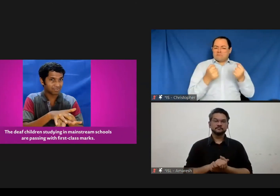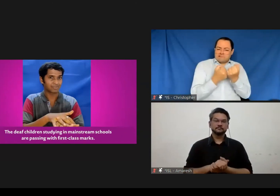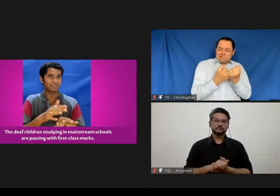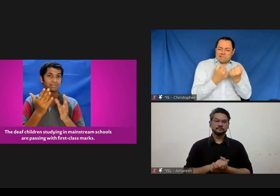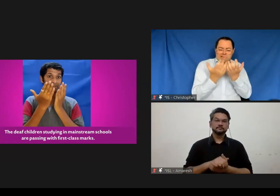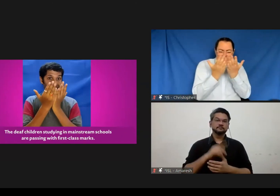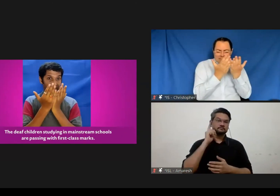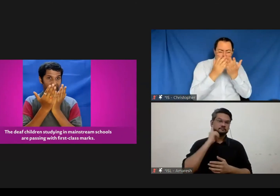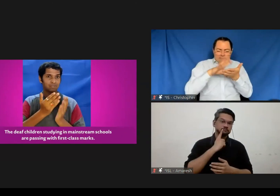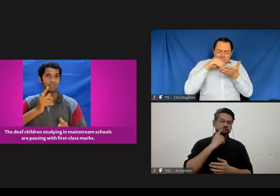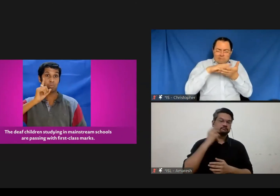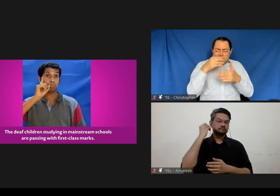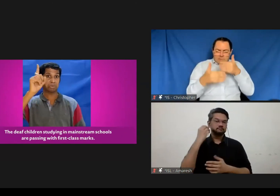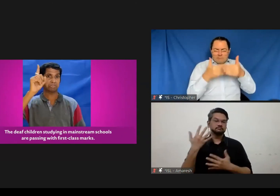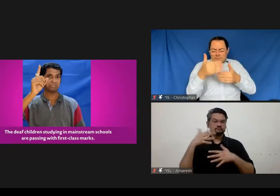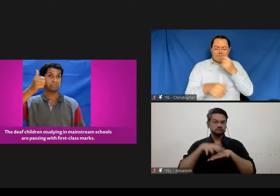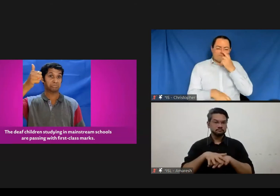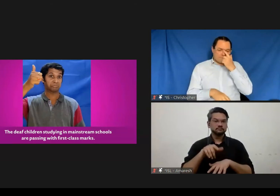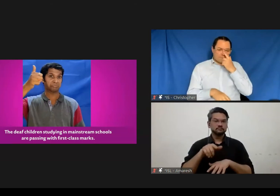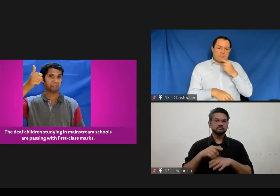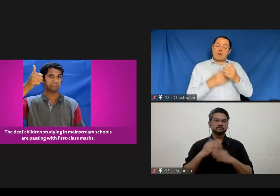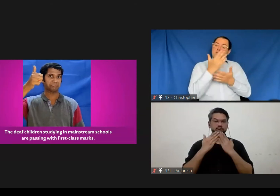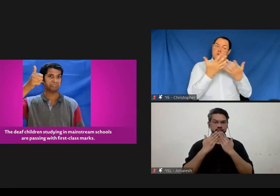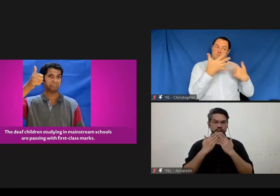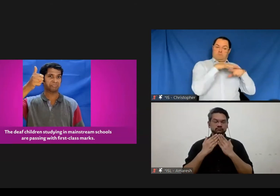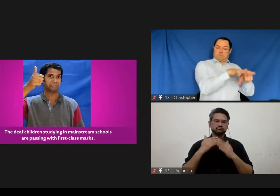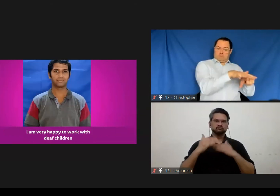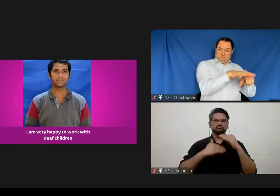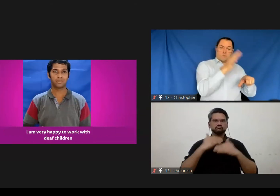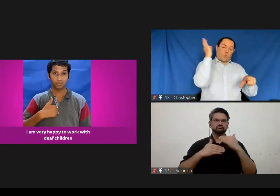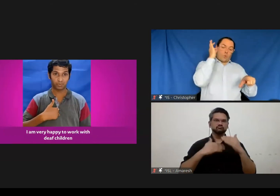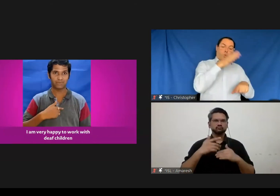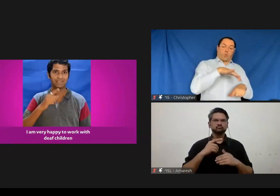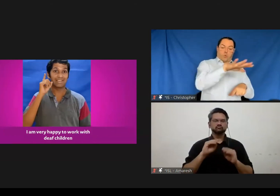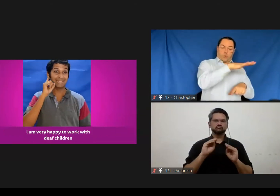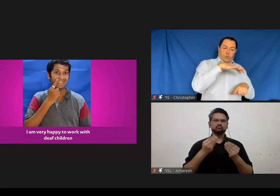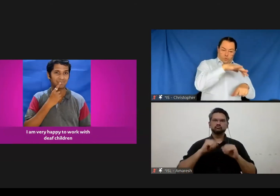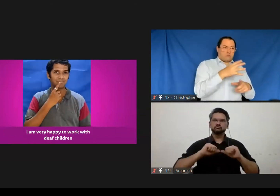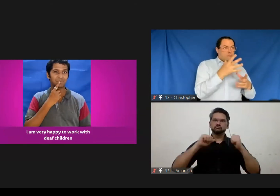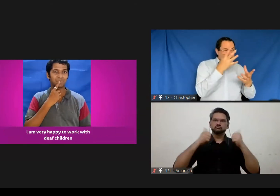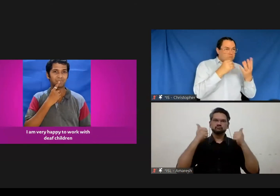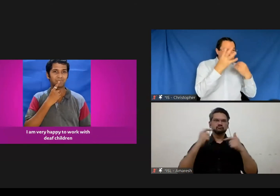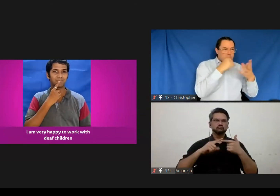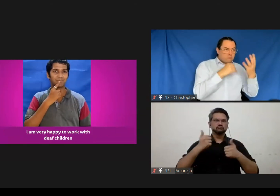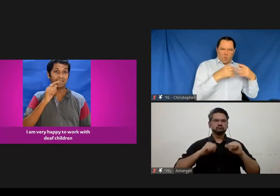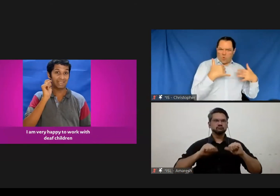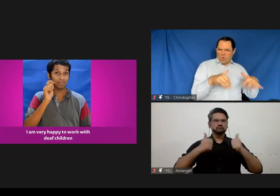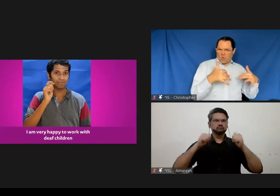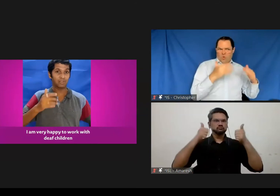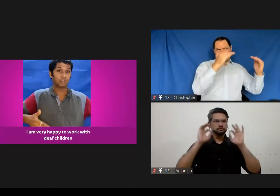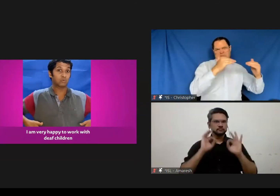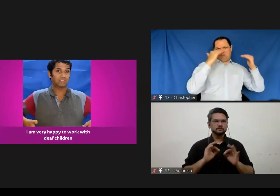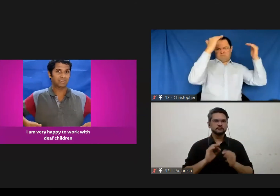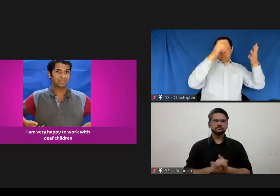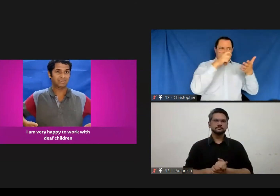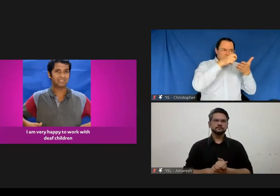पिलांक सह डेफ पिला माने मिसी पाठ पढ़ी फर्स्ट क्लास रे पास होचन मु श्रवण बाधित पिलांक